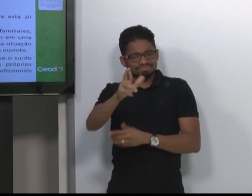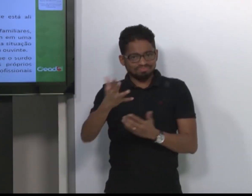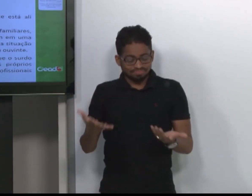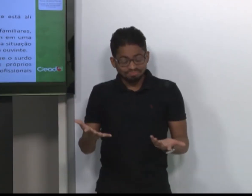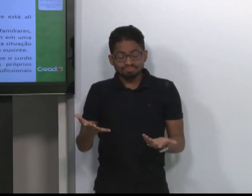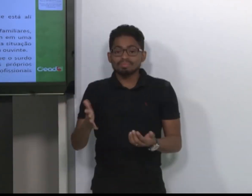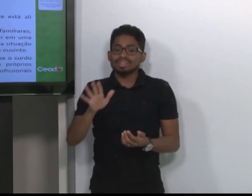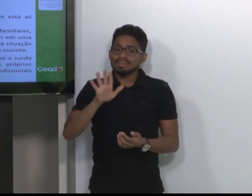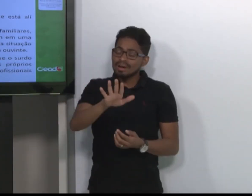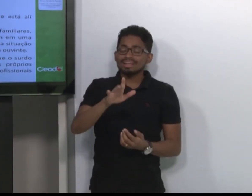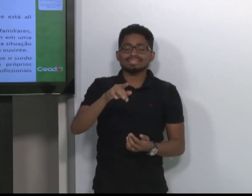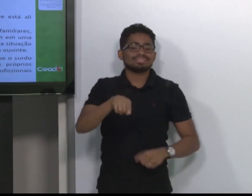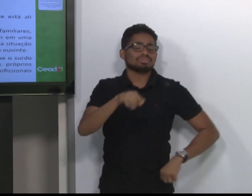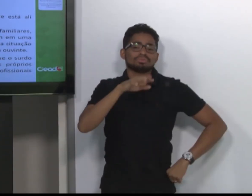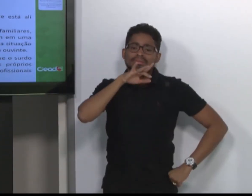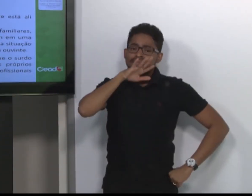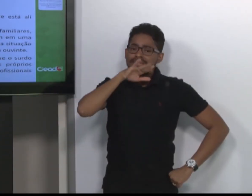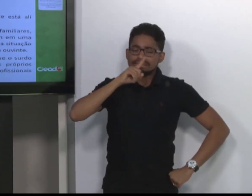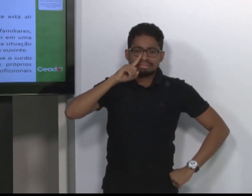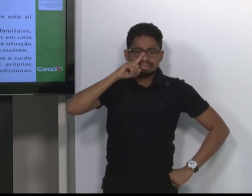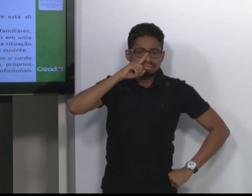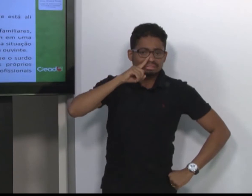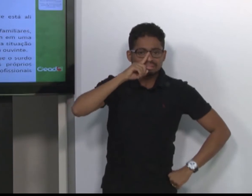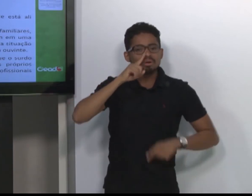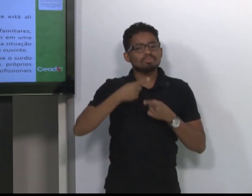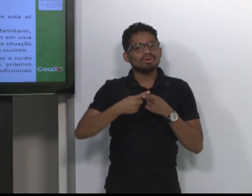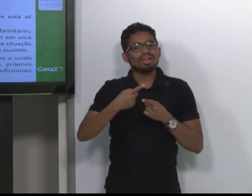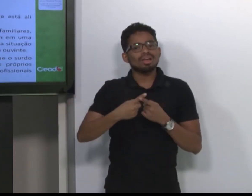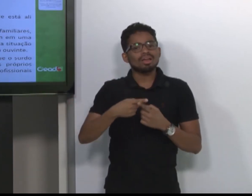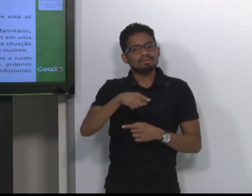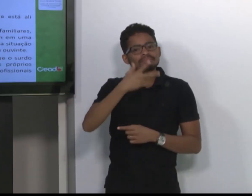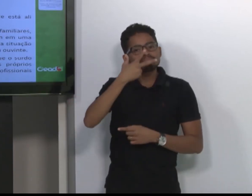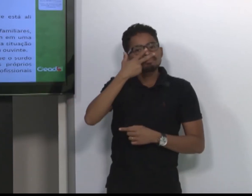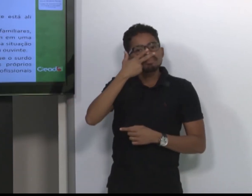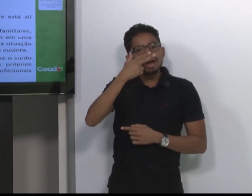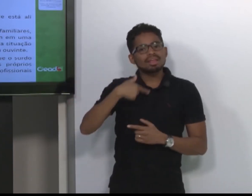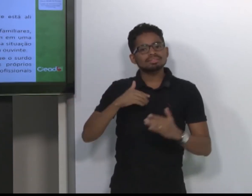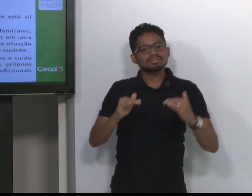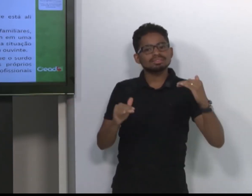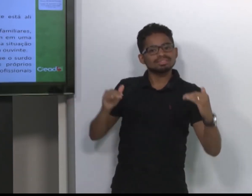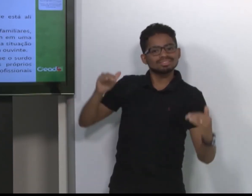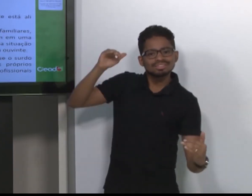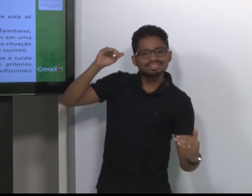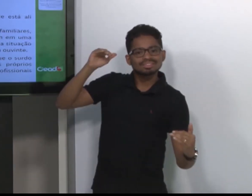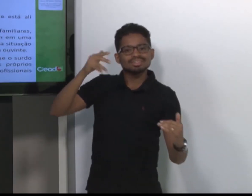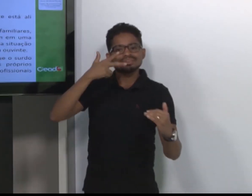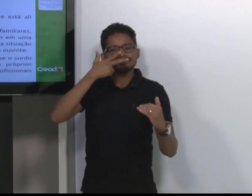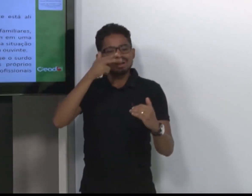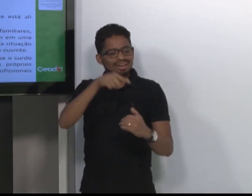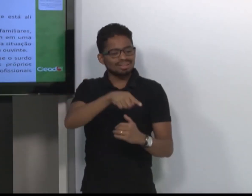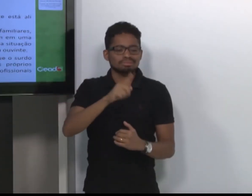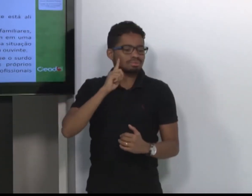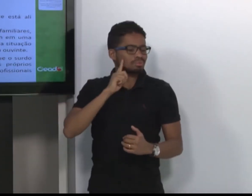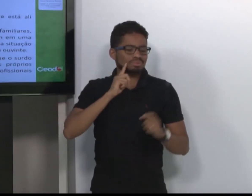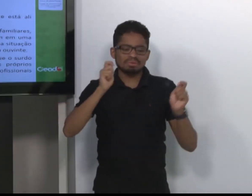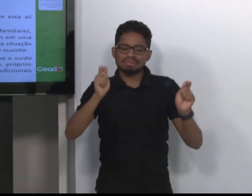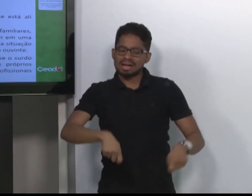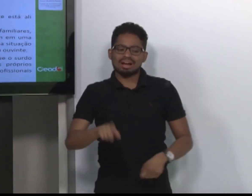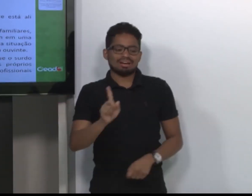posição inferior, de incompetente que precisava da ajuda do outro, ou seja, isso não era bom.